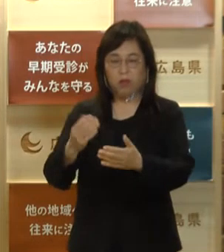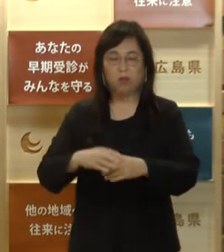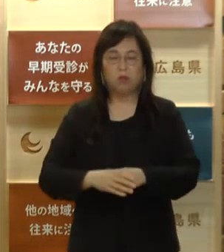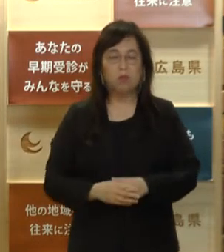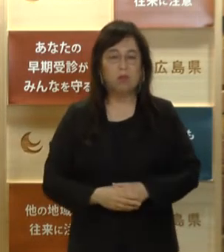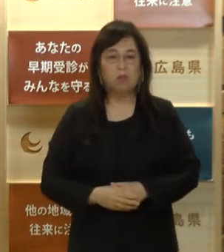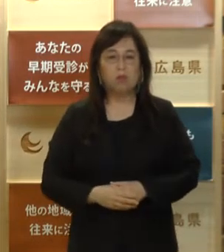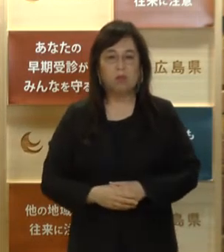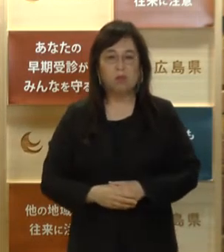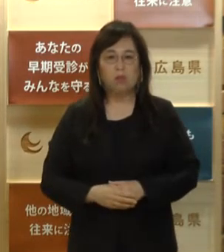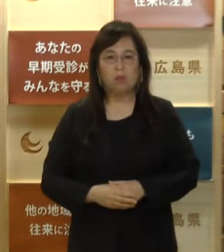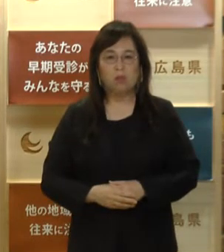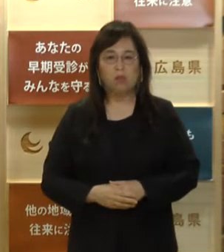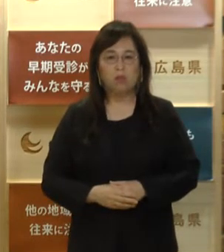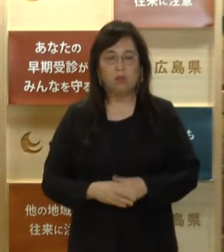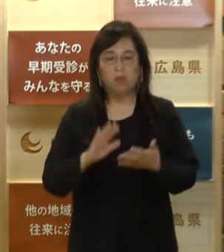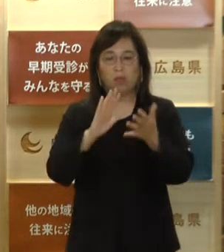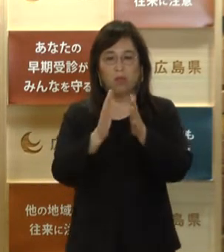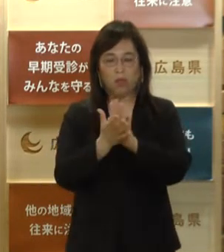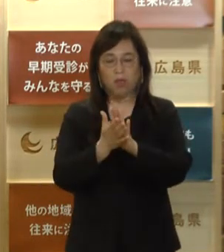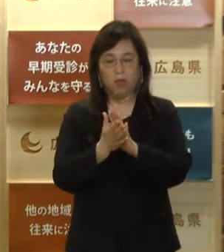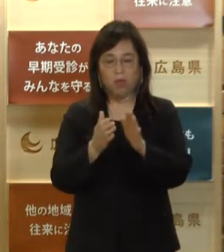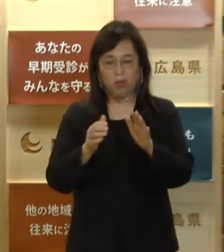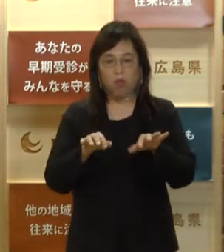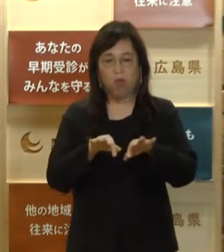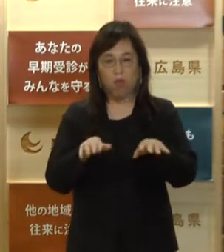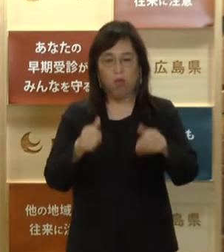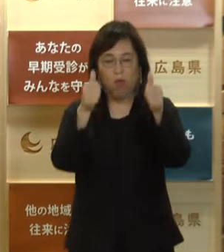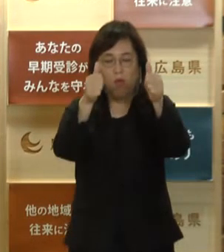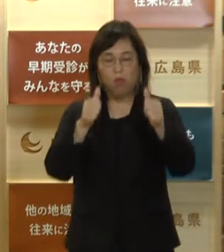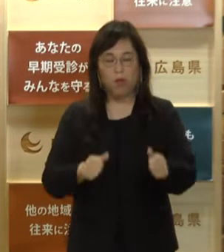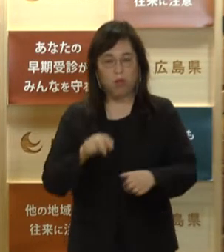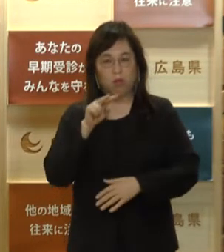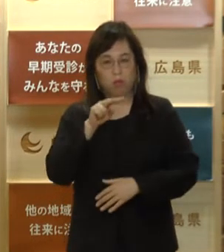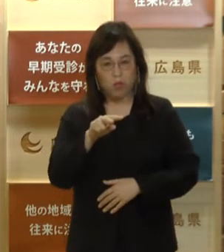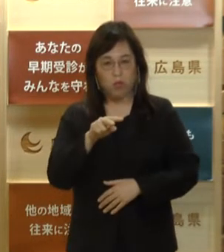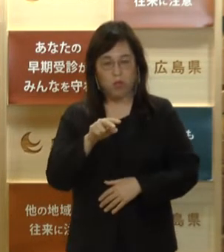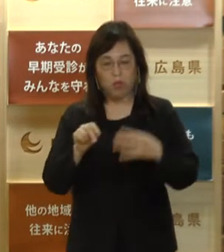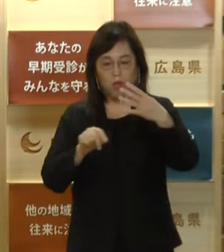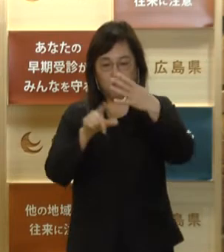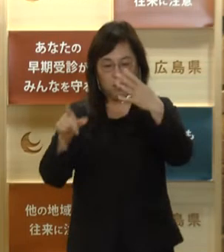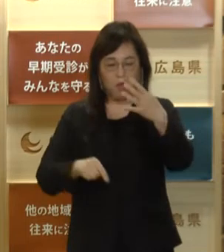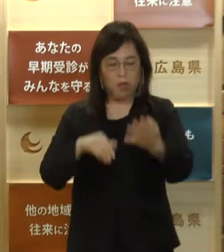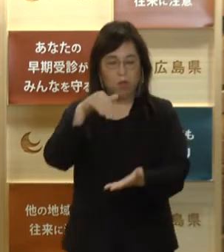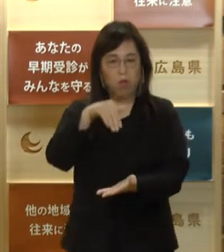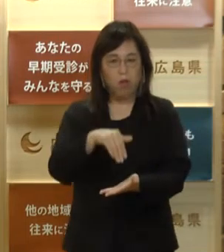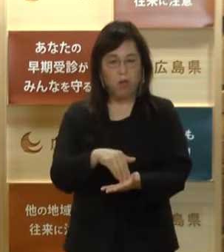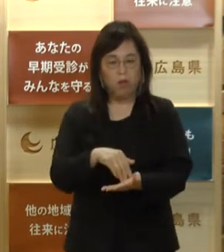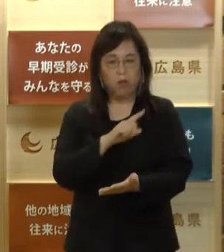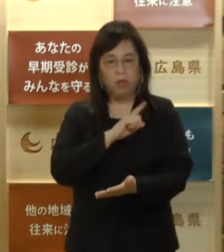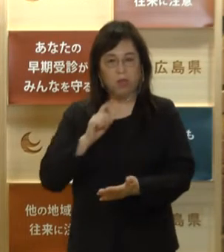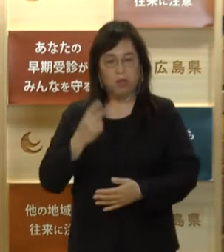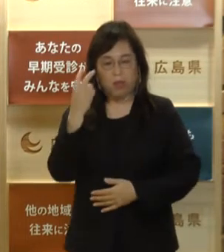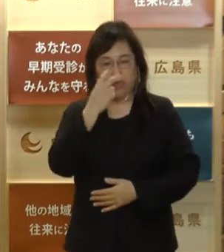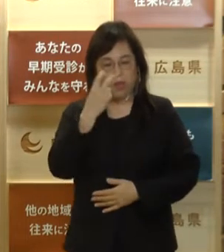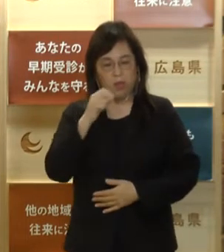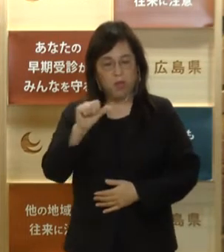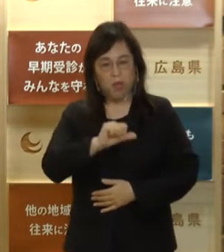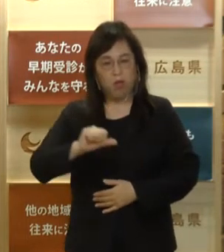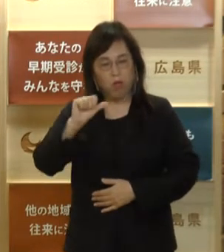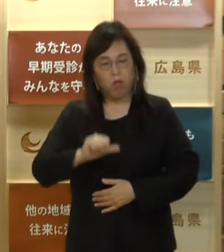広島県ホームページの公表の数字などを見ると、今月下旬には検査数が1日5000件を超えるような